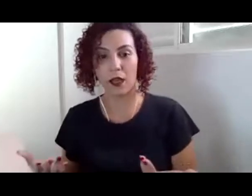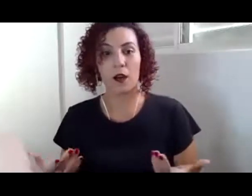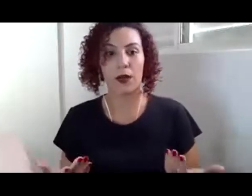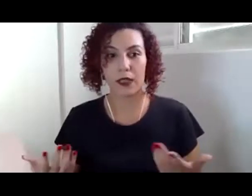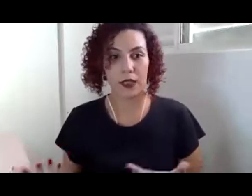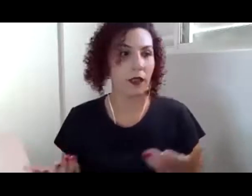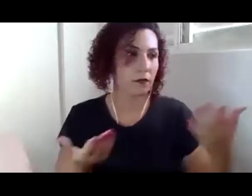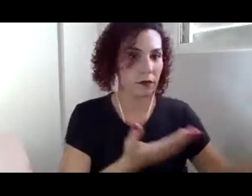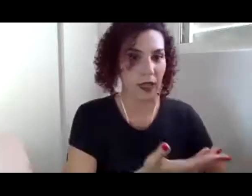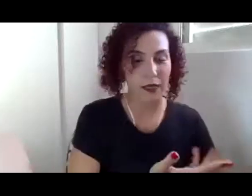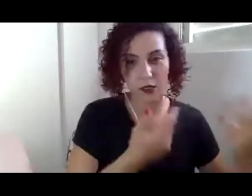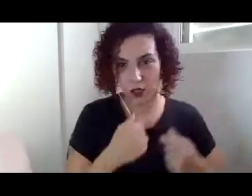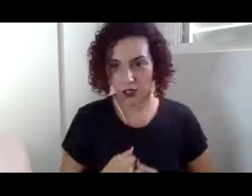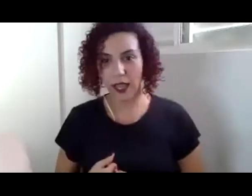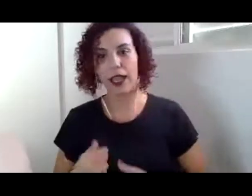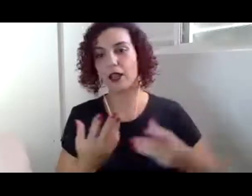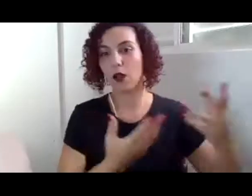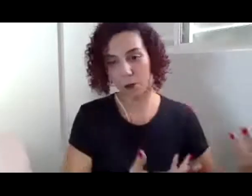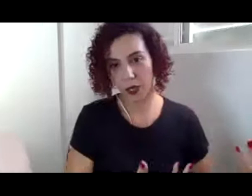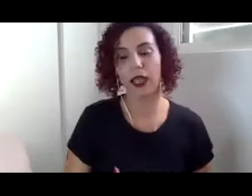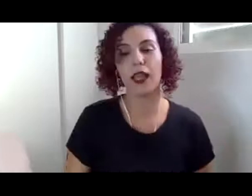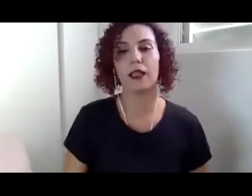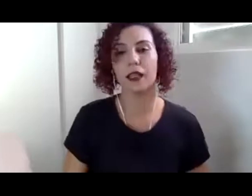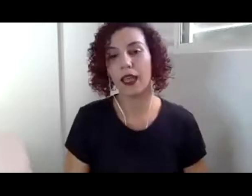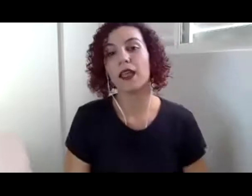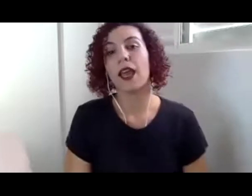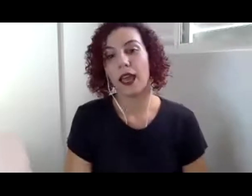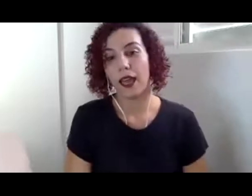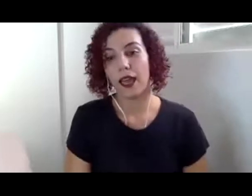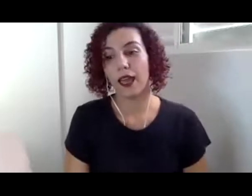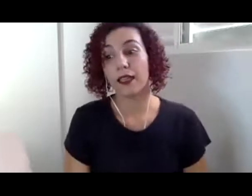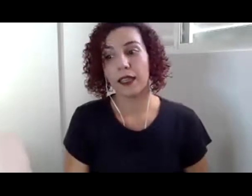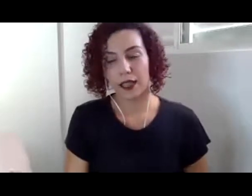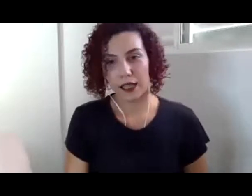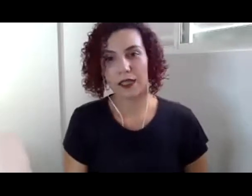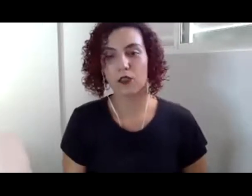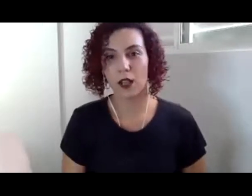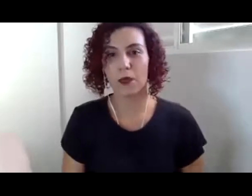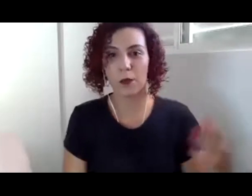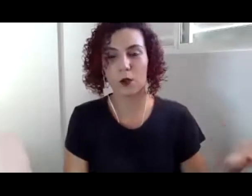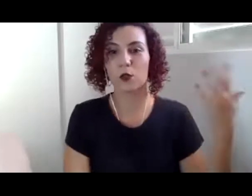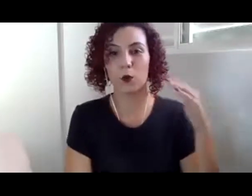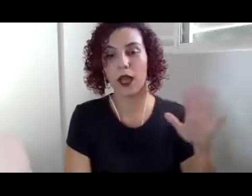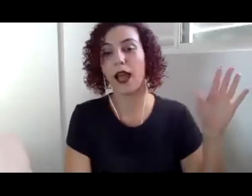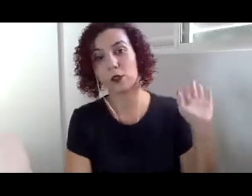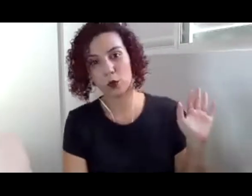mediar, mas assim, né, se dirija a ele, olhe para ele, né? E é interessante, né? Porque a pessoa escuta, é